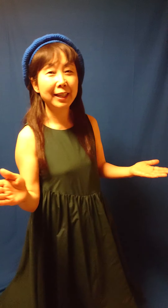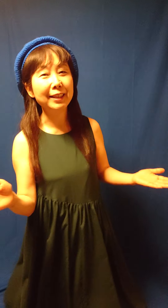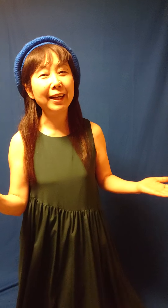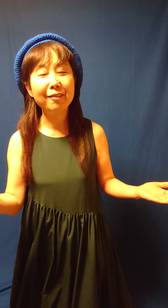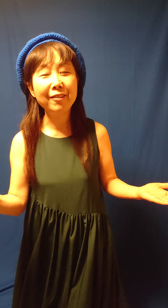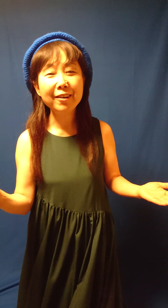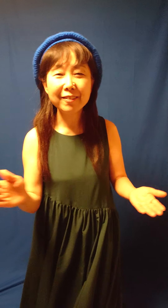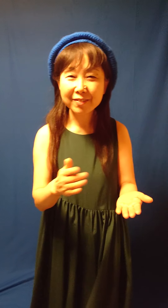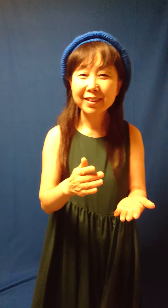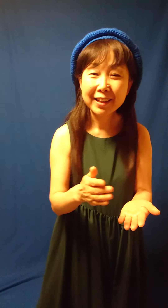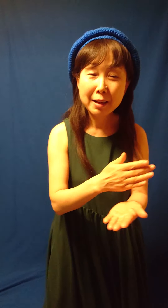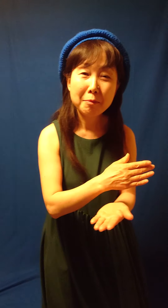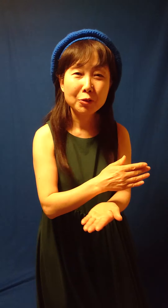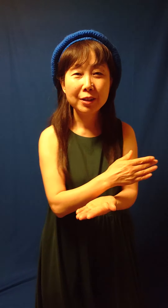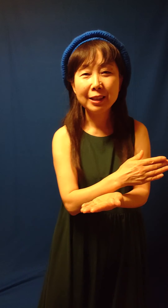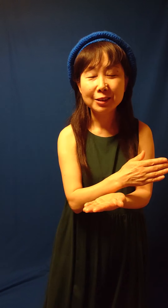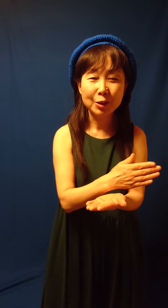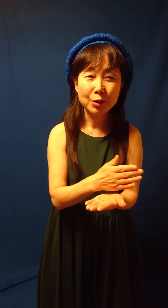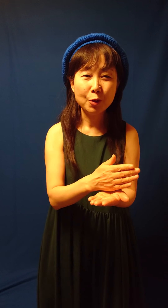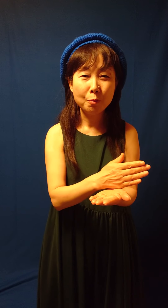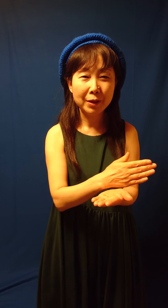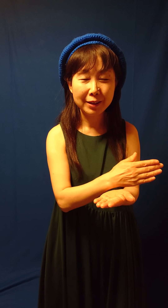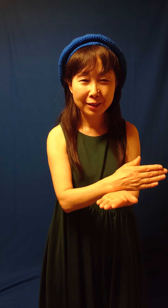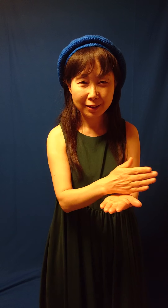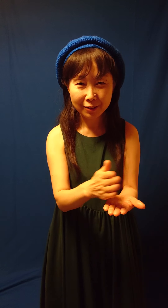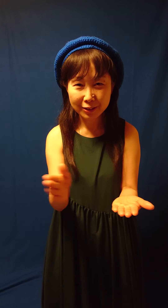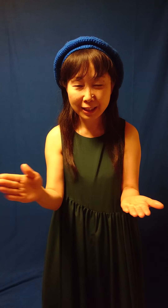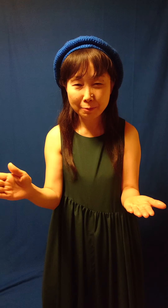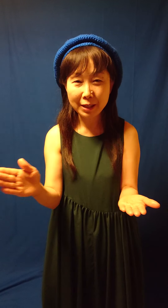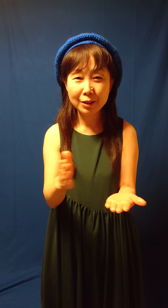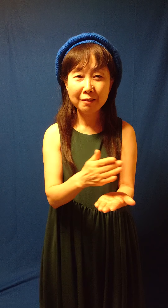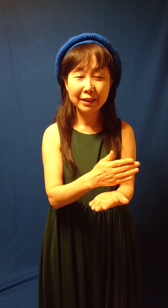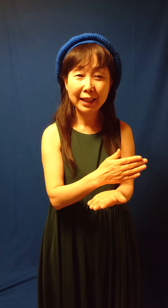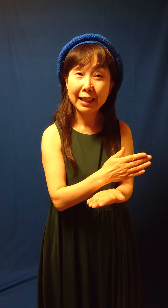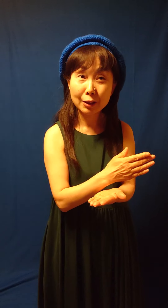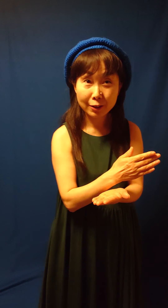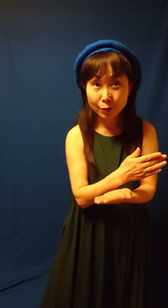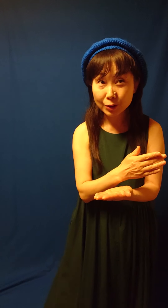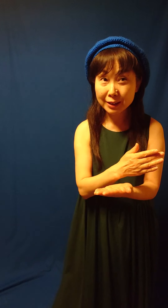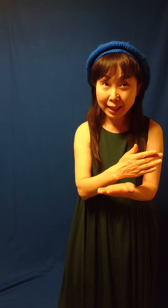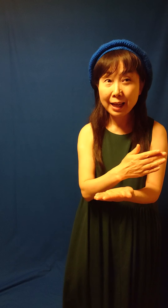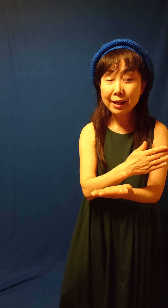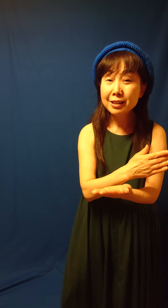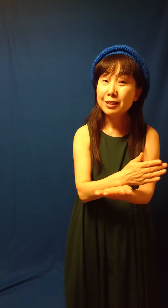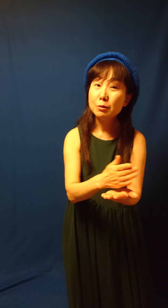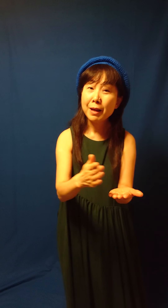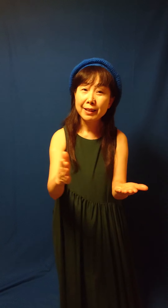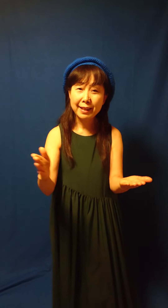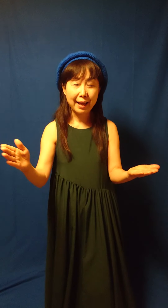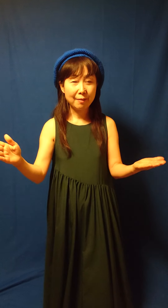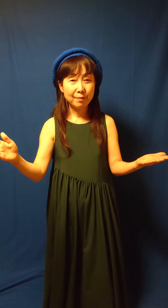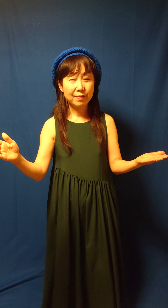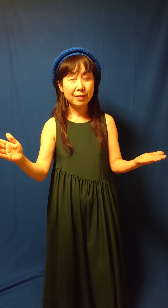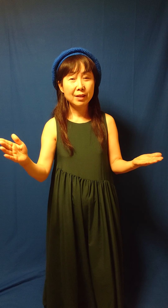んだけども、まあ、とりあえず表面、こちら見える側だけだとして、すべて、